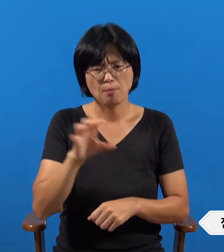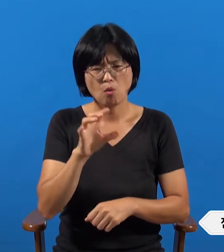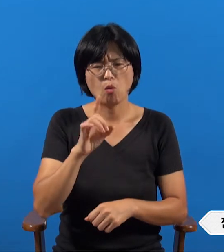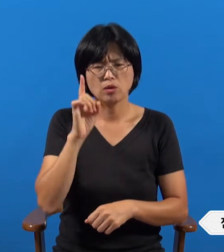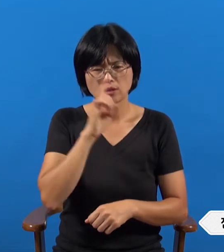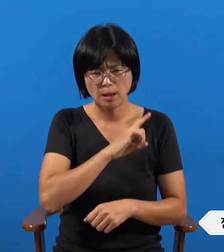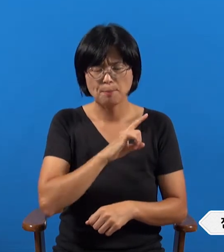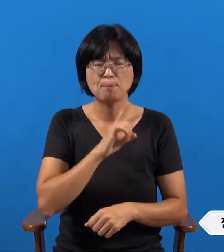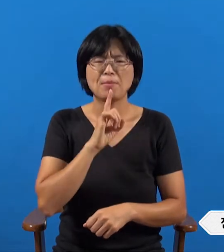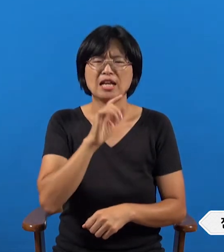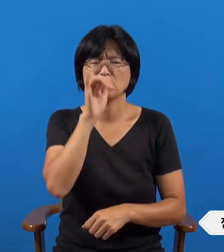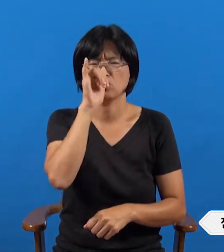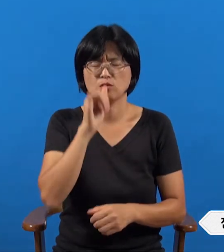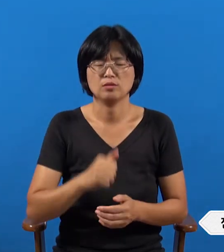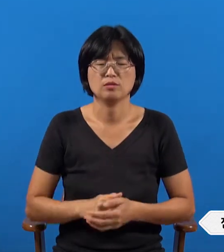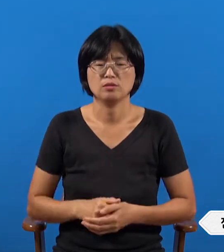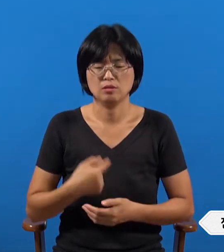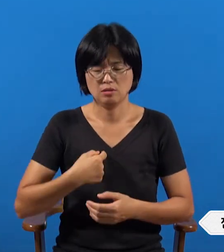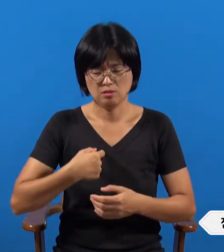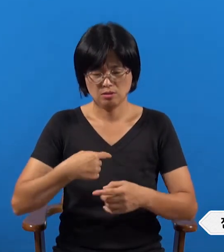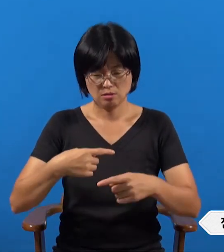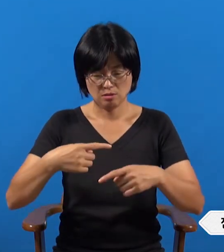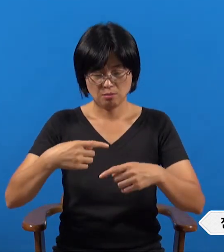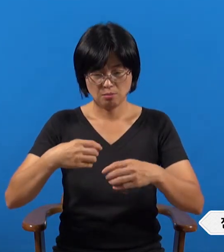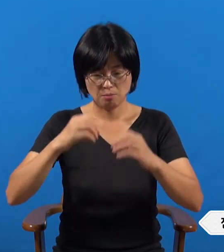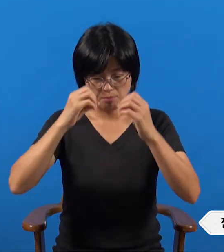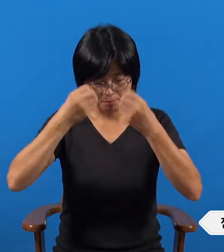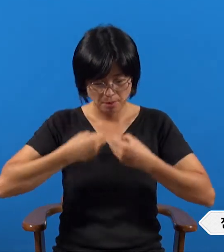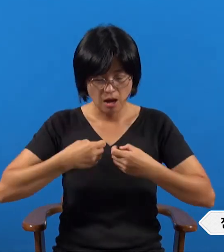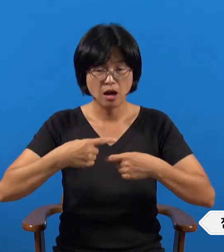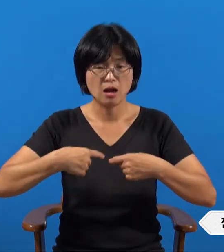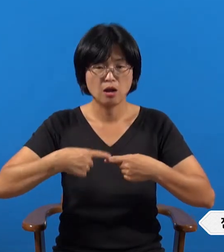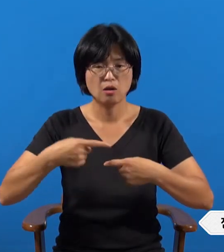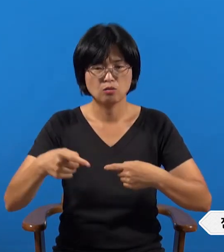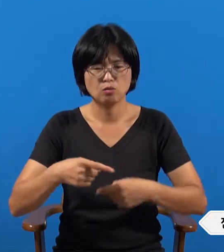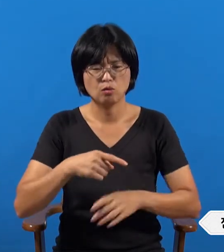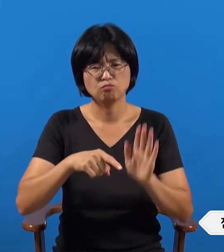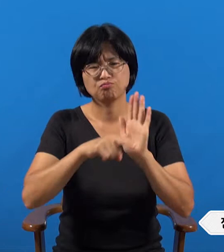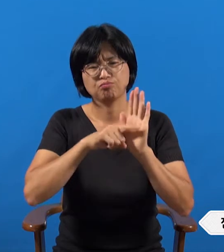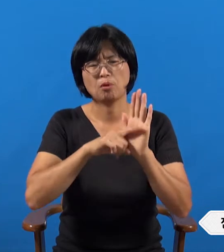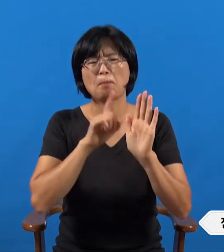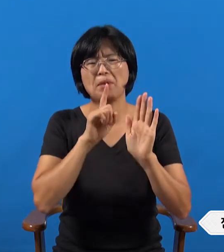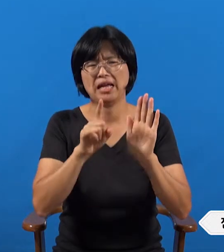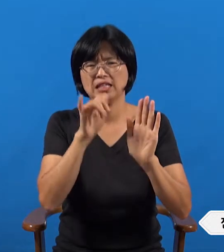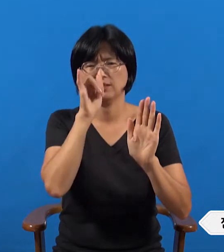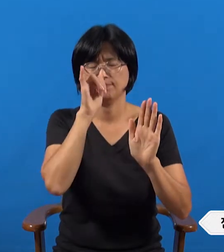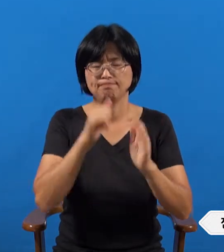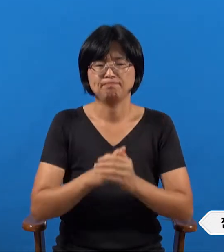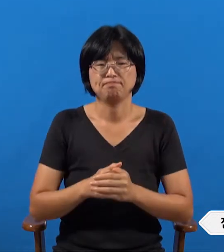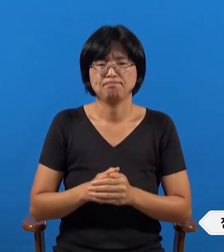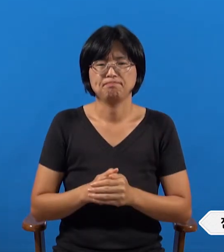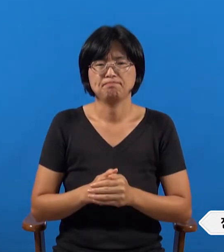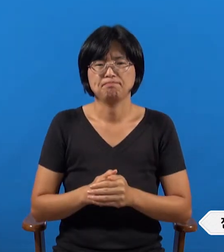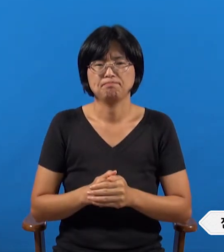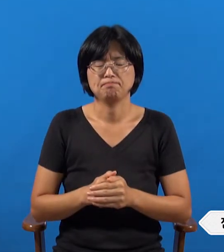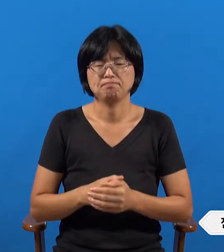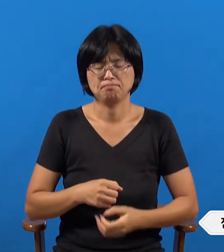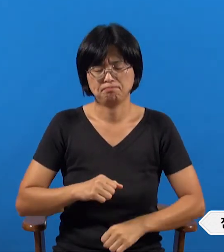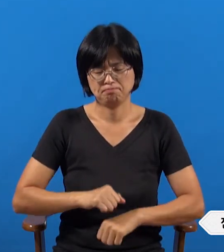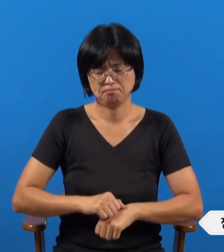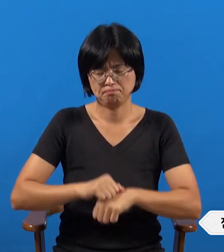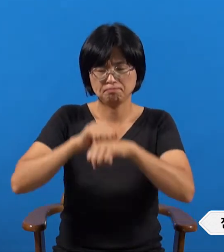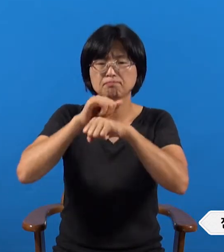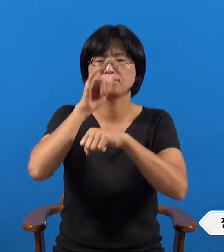사람들의 판단과 평가를 통해 우리는 우리 자신들을 향해서도 똑같이 그렇게 부정적인 말로 우리